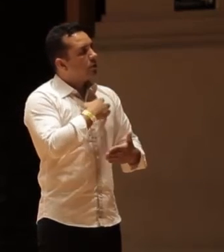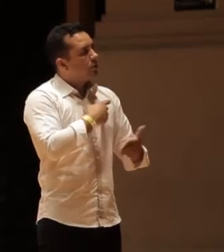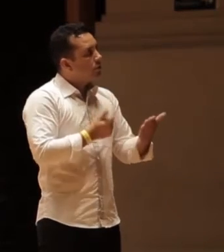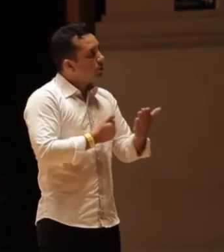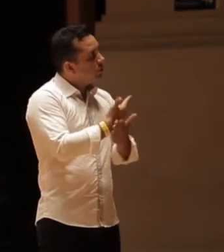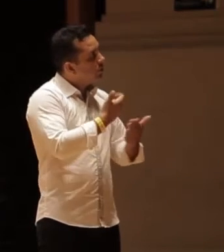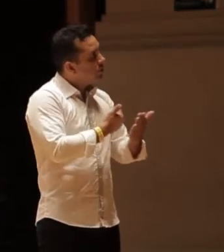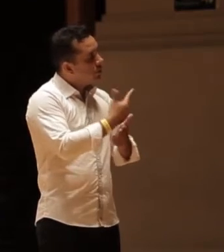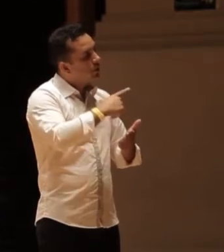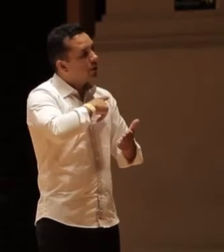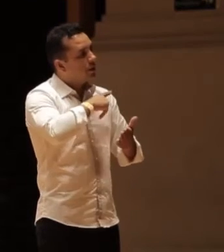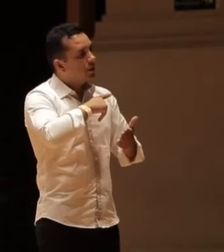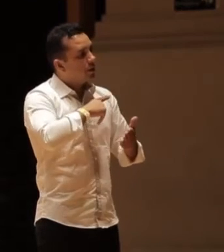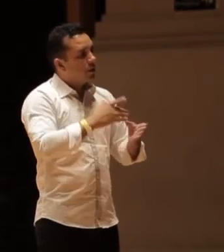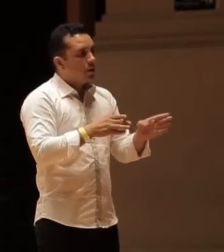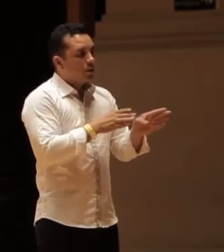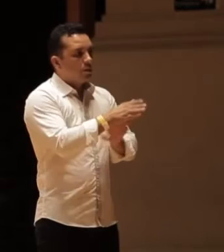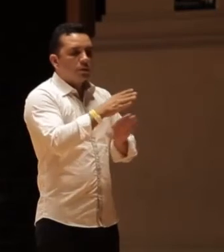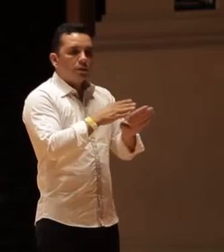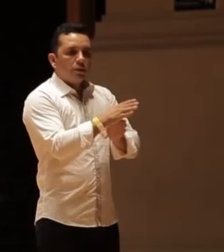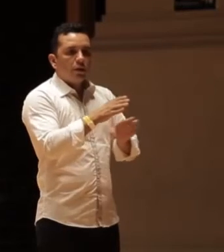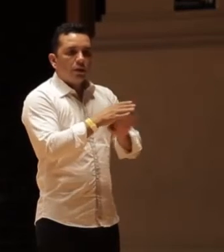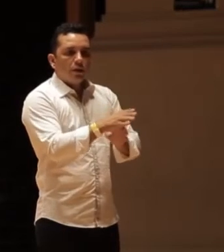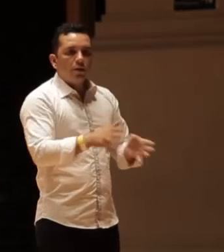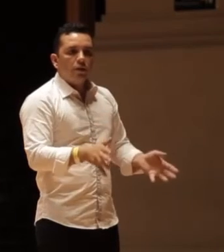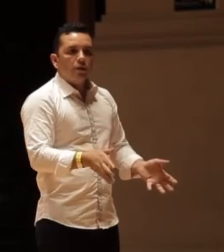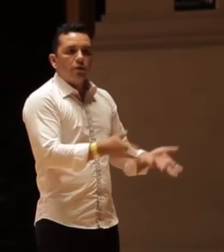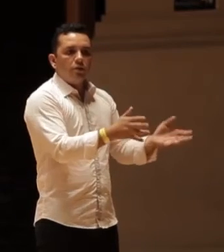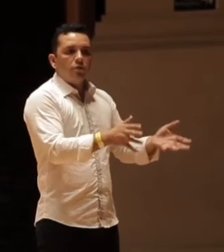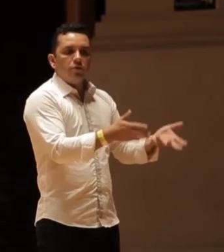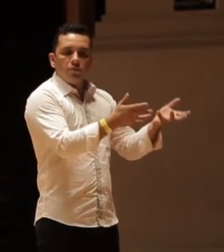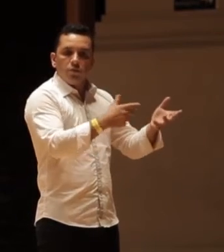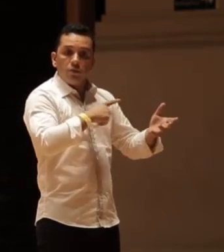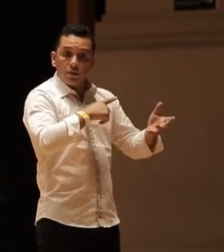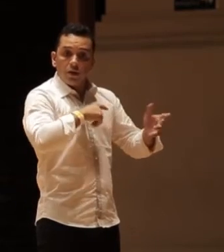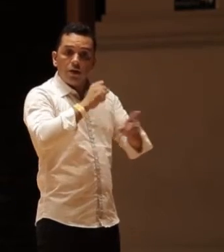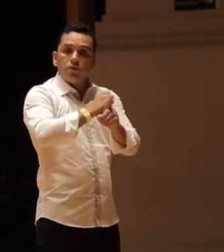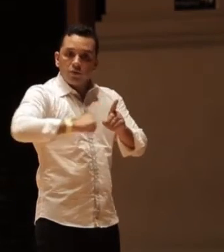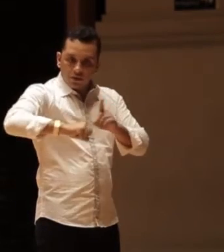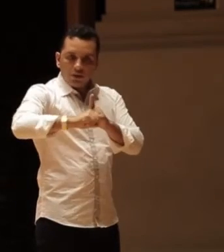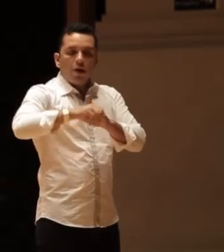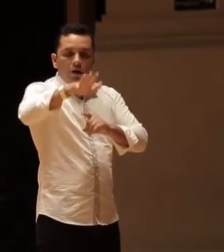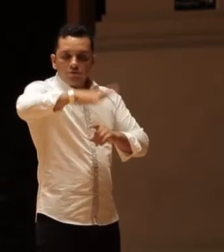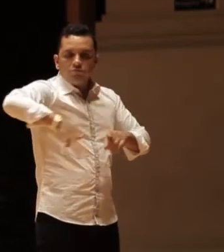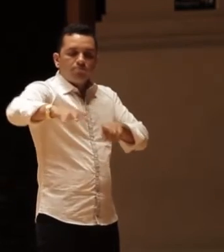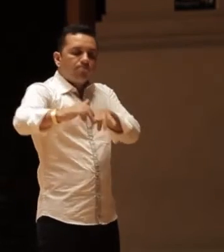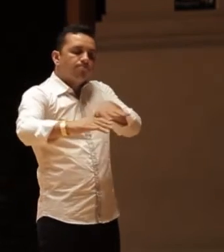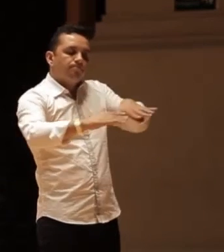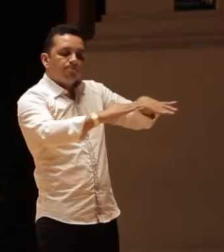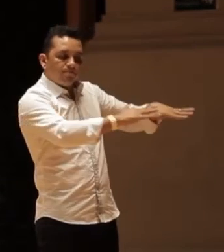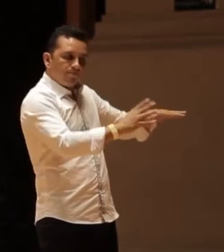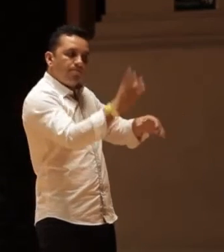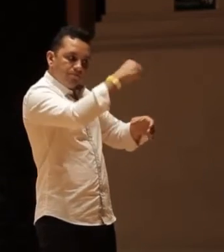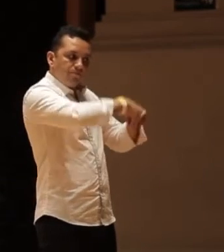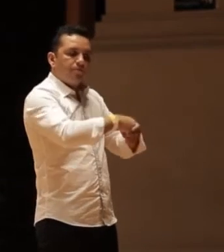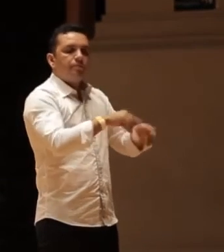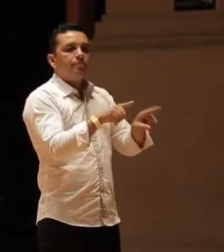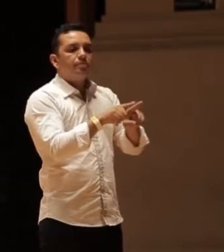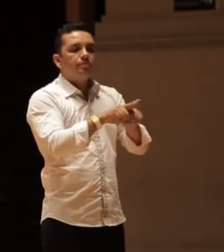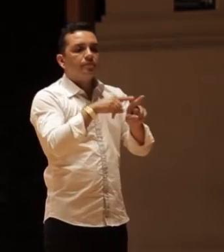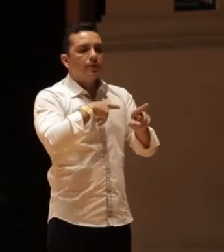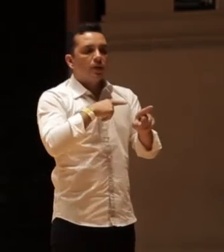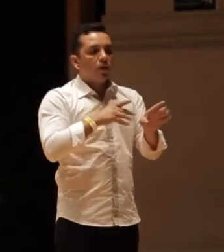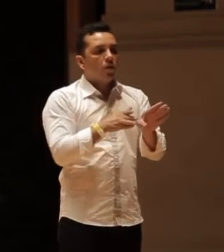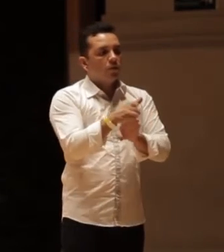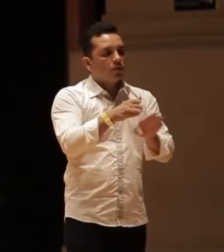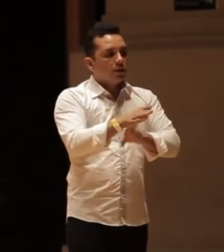esse conselho a gente estimula a presença do estado se viu dentro dele tem um conselho fiscal esse conselho